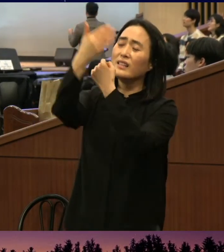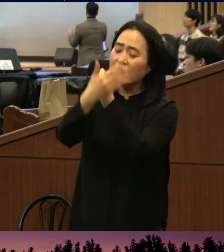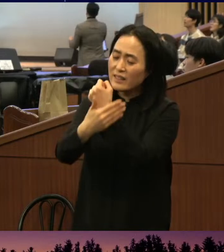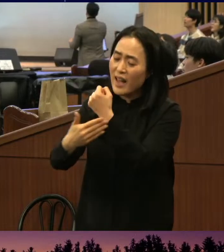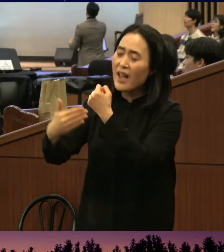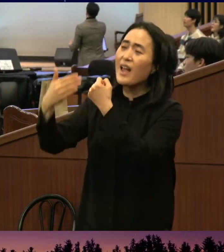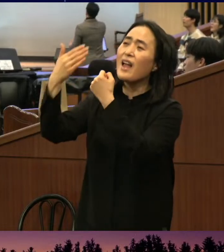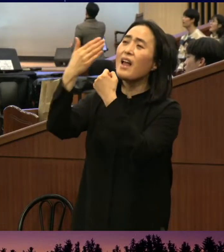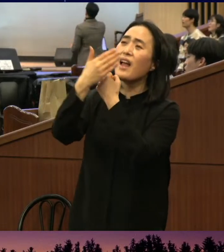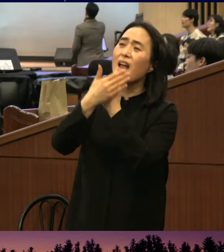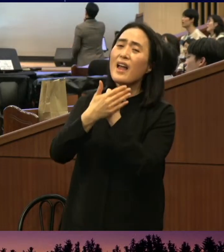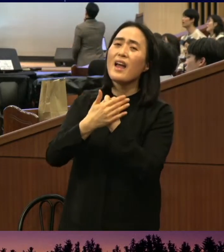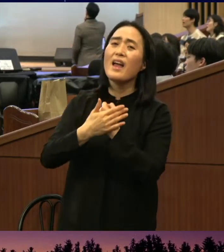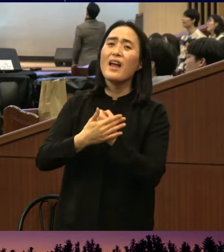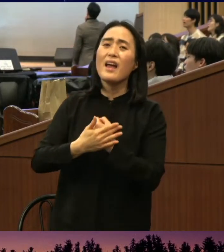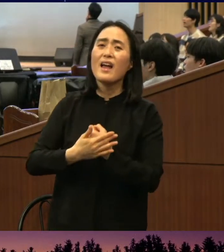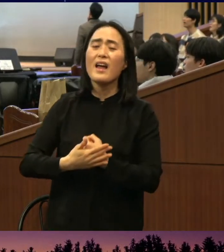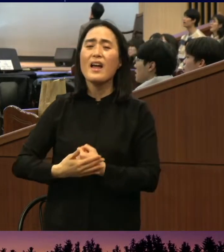그네